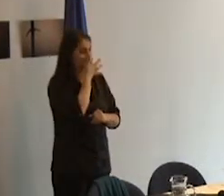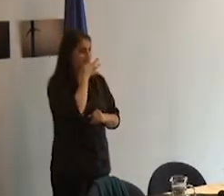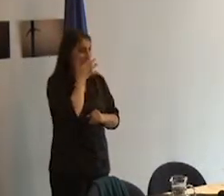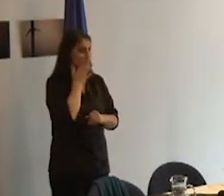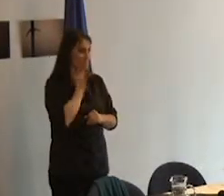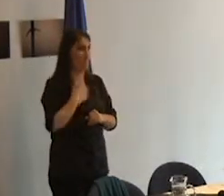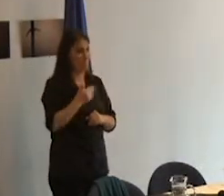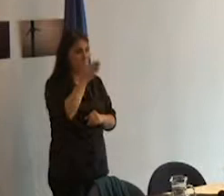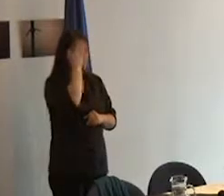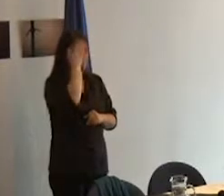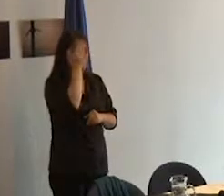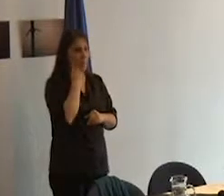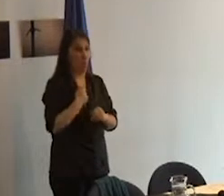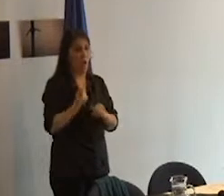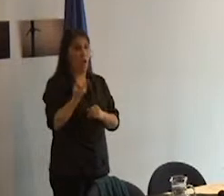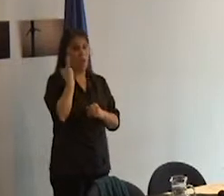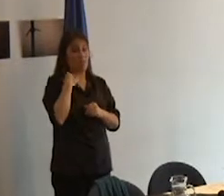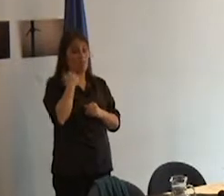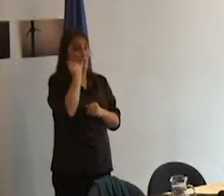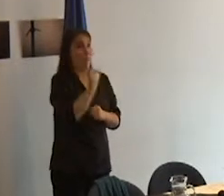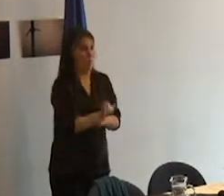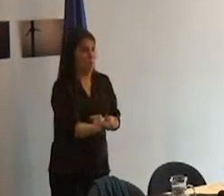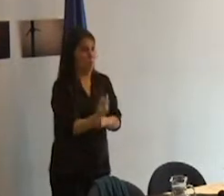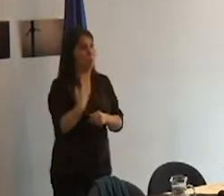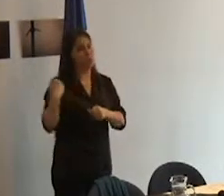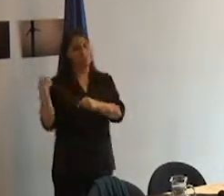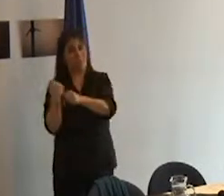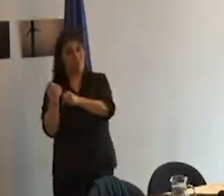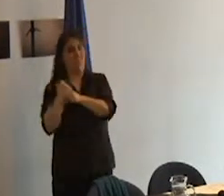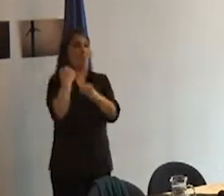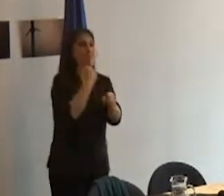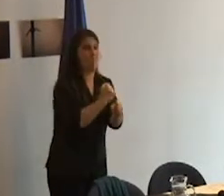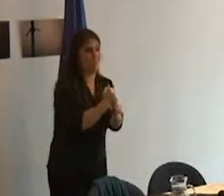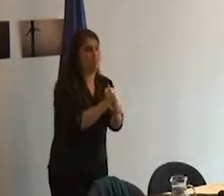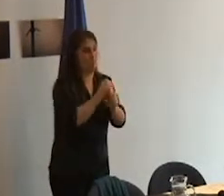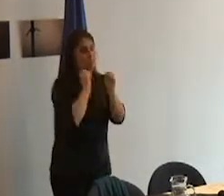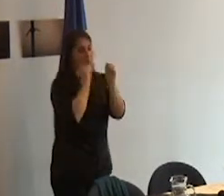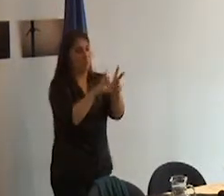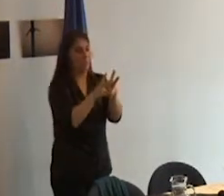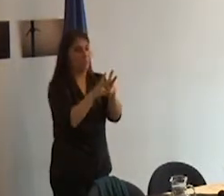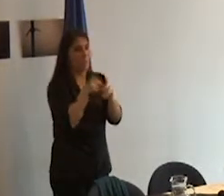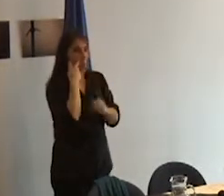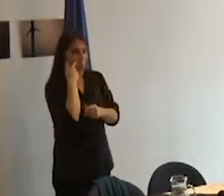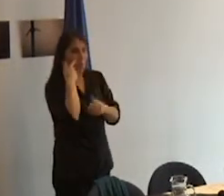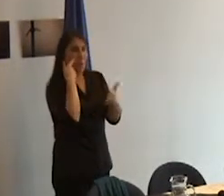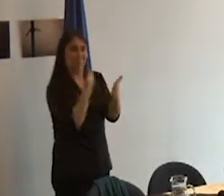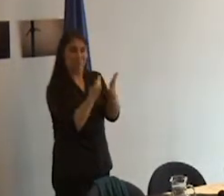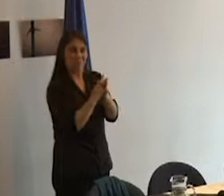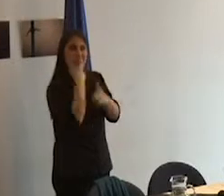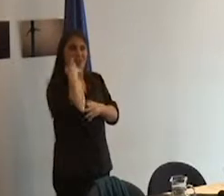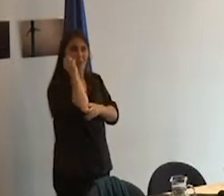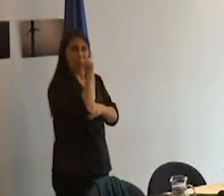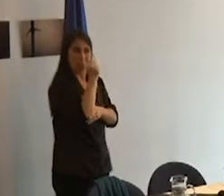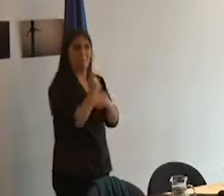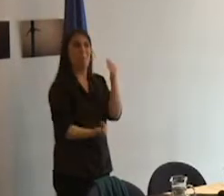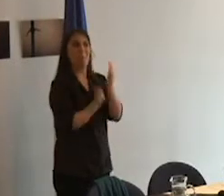Indudablemente, lo que en estos dos días hemos venido trabajando evidencia que avanzamos hacia ese camino con